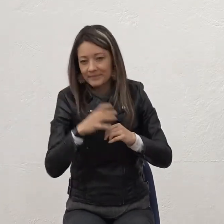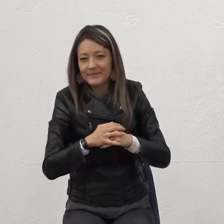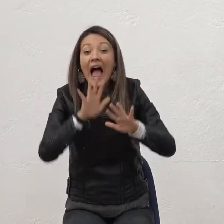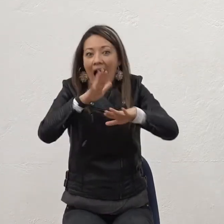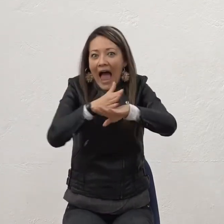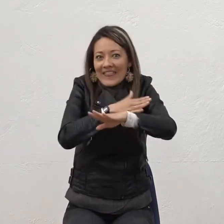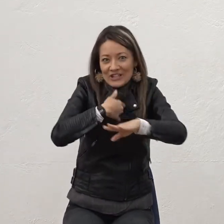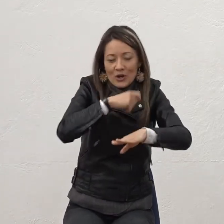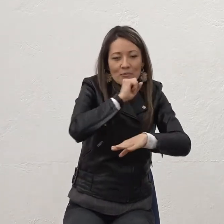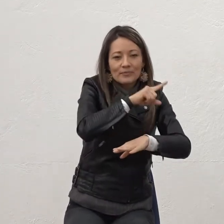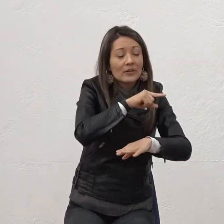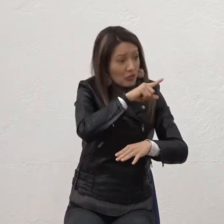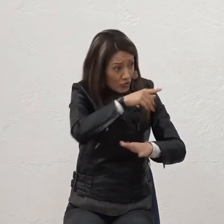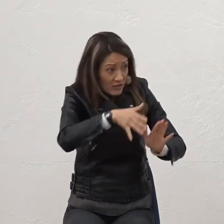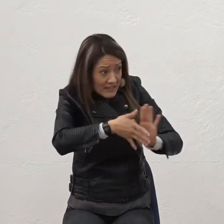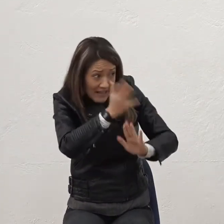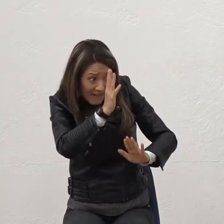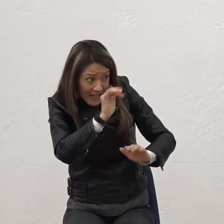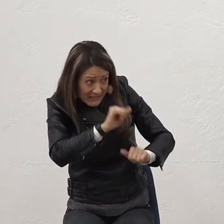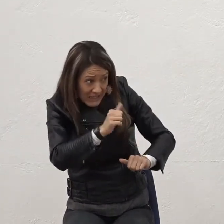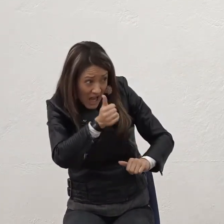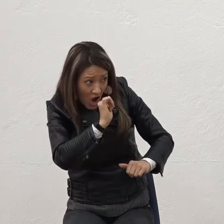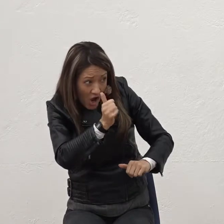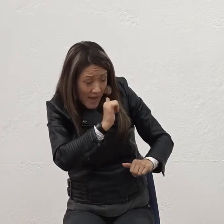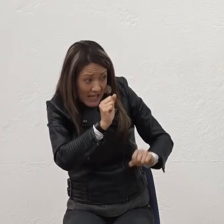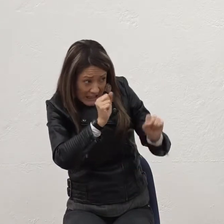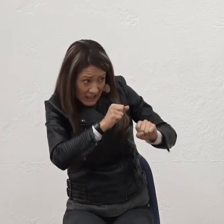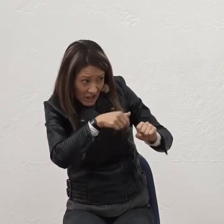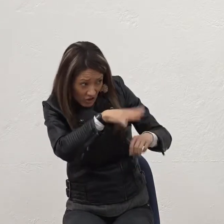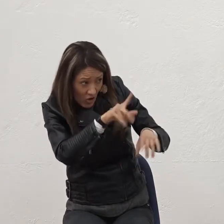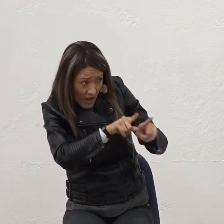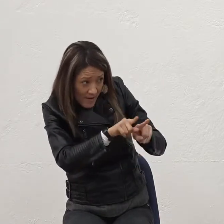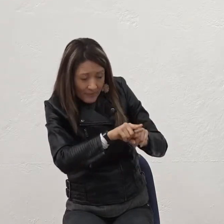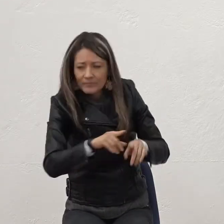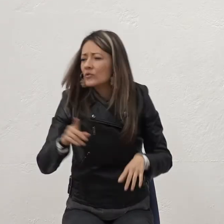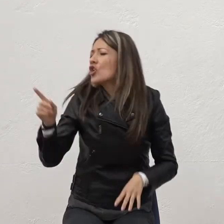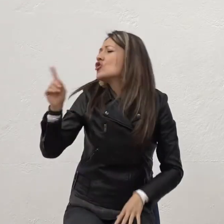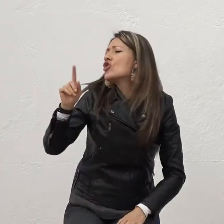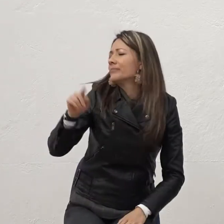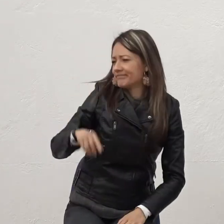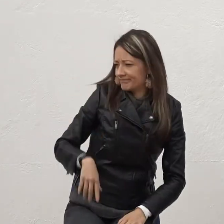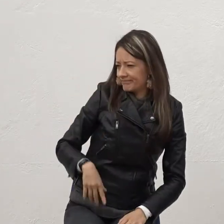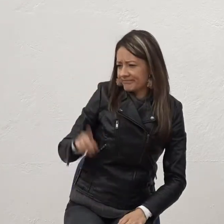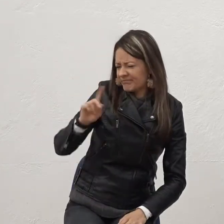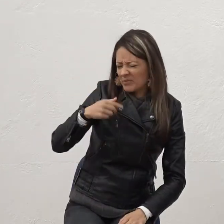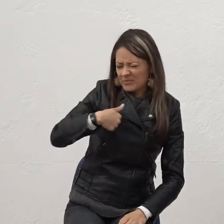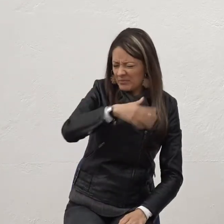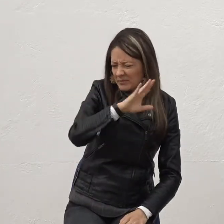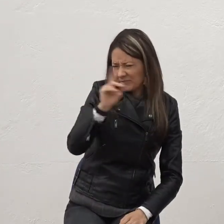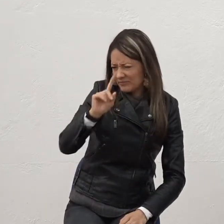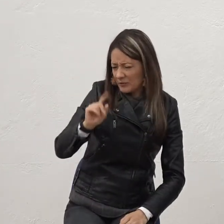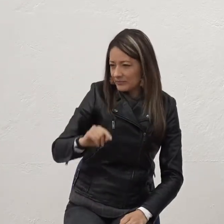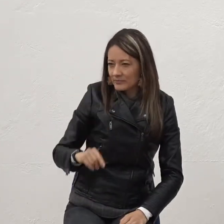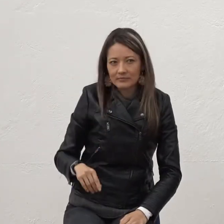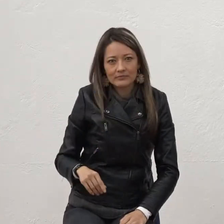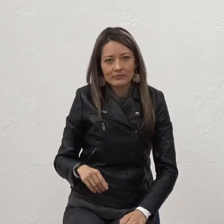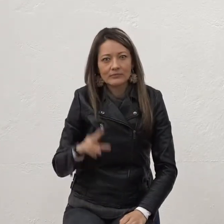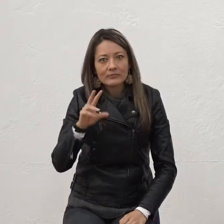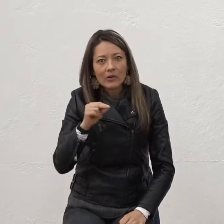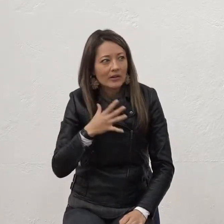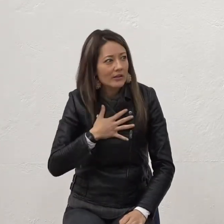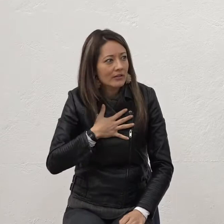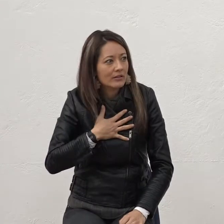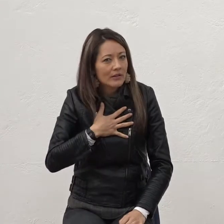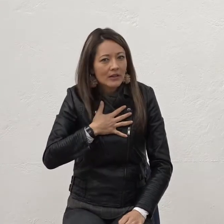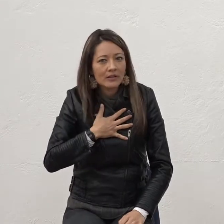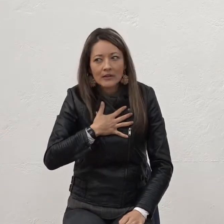pregunté: ¿te vas a ir al fin a tomar? ¿Te vas a ir con tus hermanos? Me dijo: no, ¿sabes que no me voy a ir? Y yo, ese